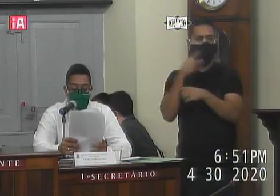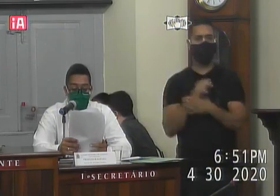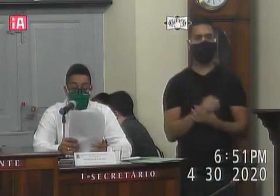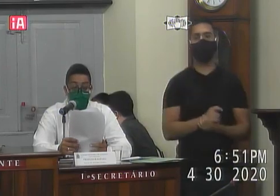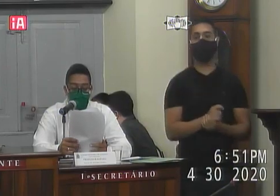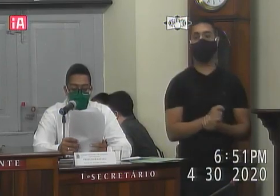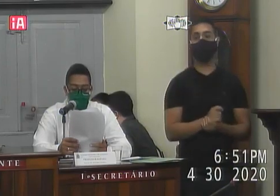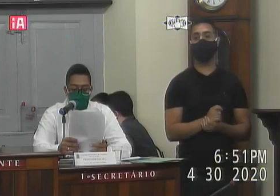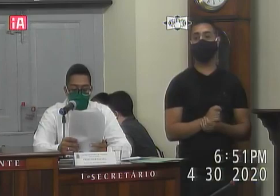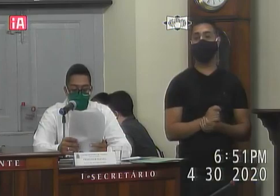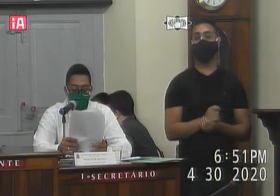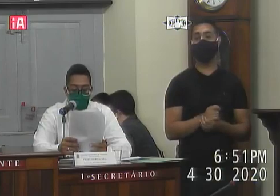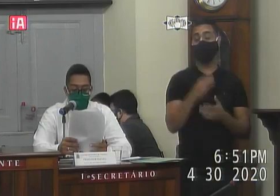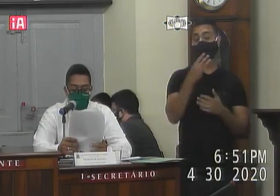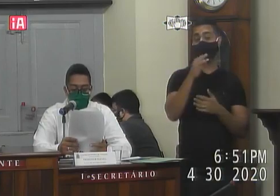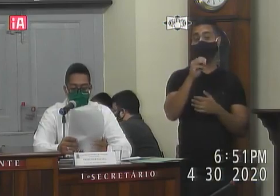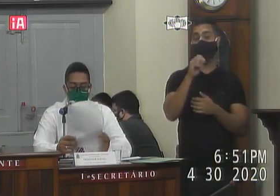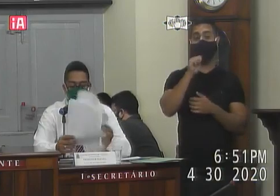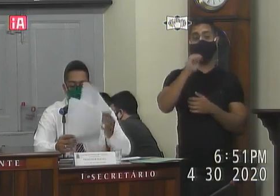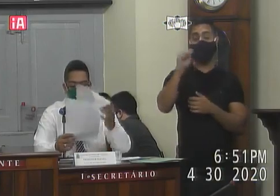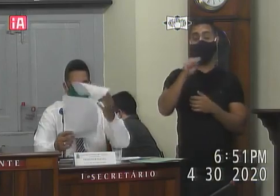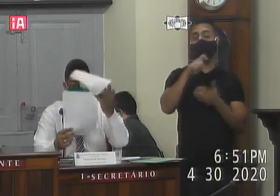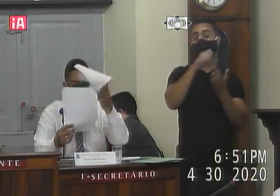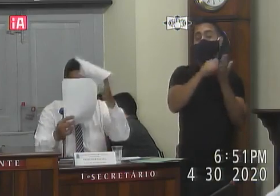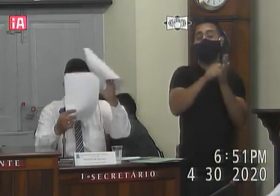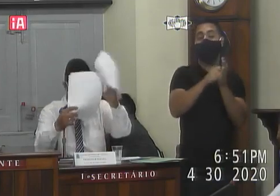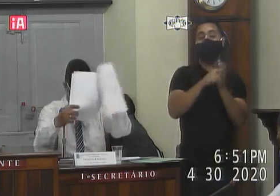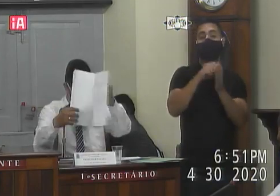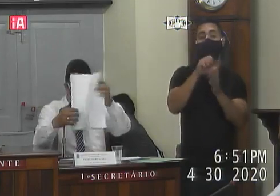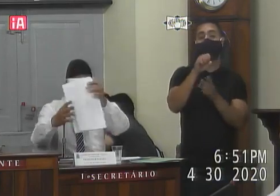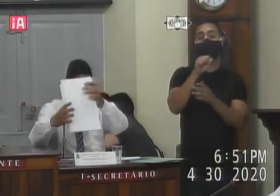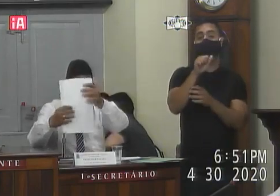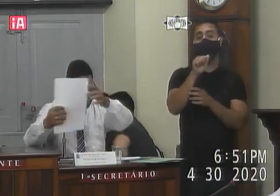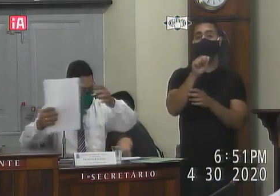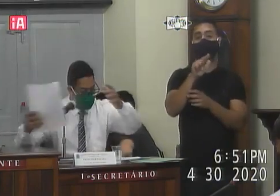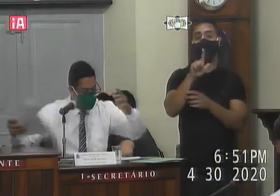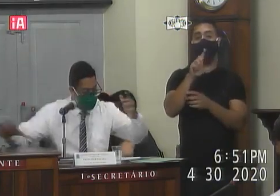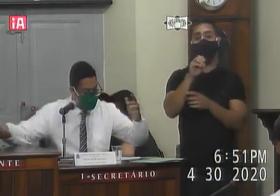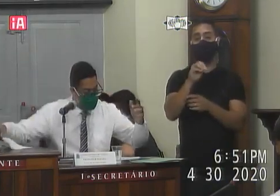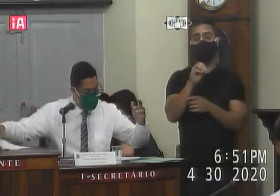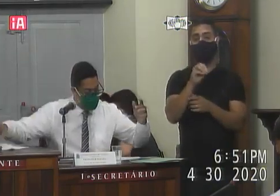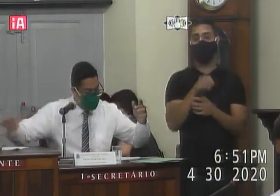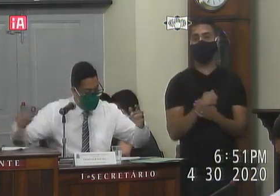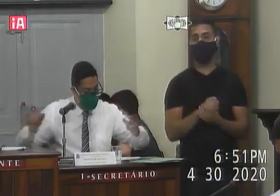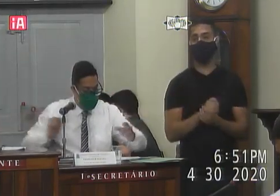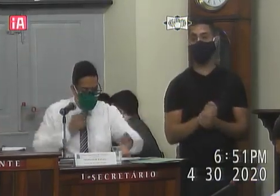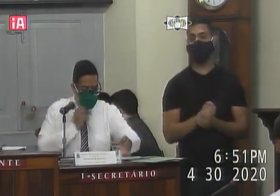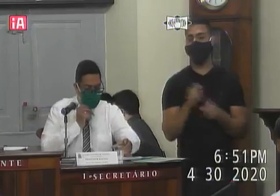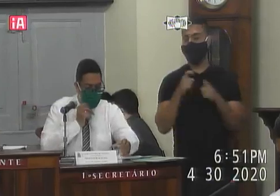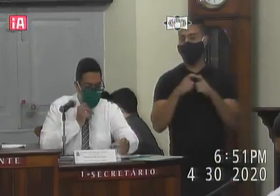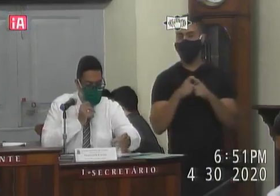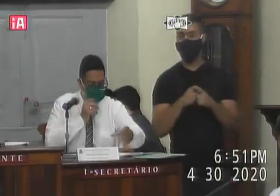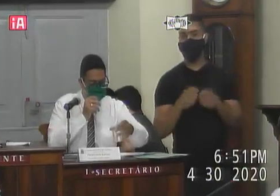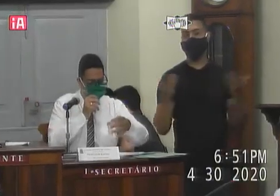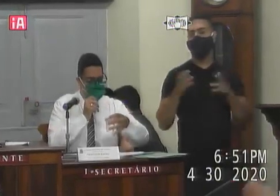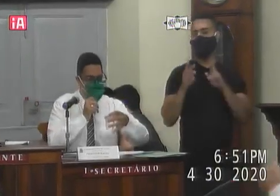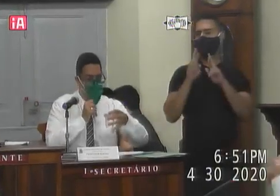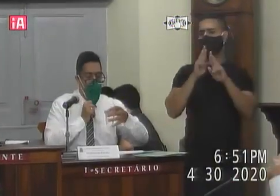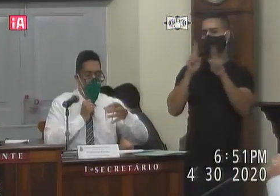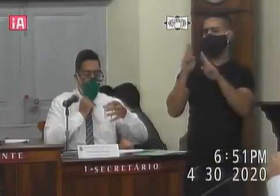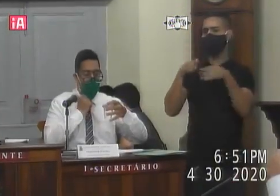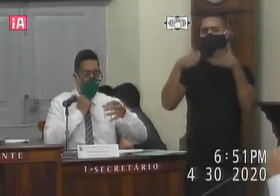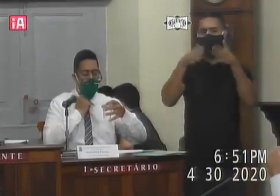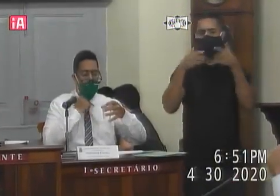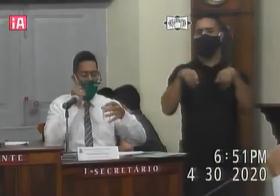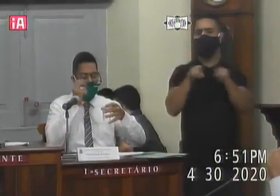Sala das Sessões, 30 de abril, Aloysio Saulo Breves Beiler, vereador. Vamos agora para a resposta dos requerimentos